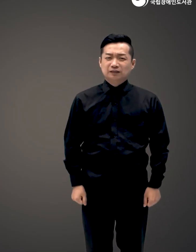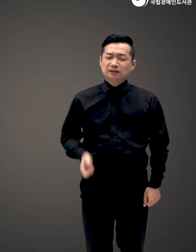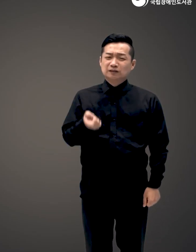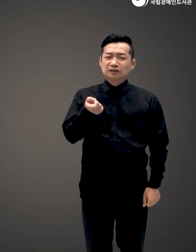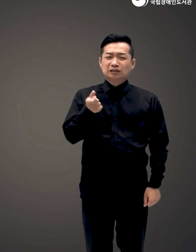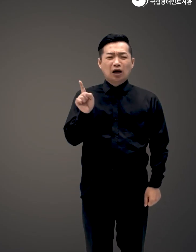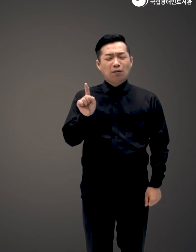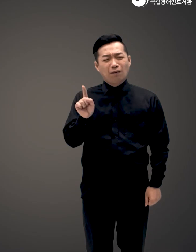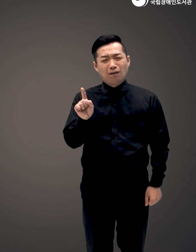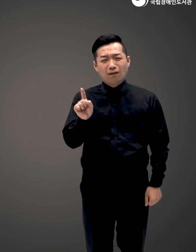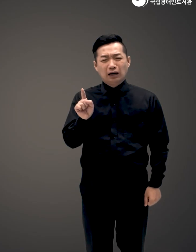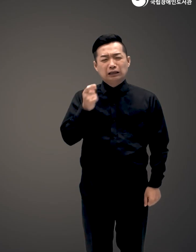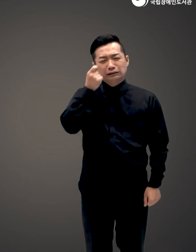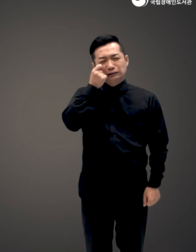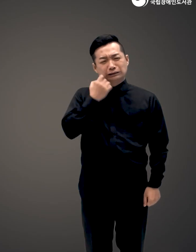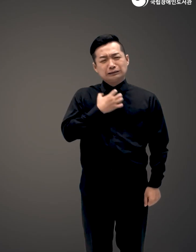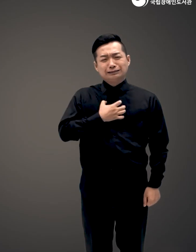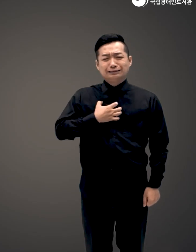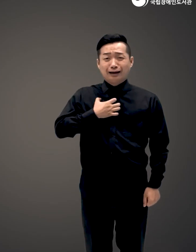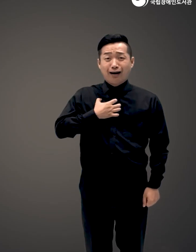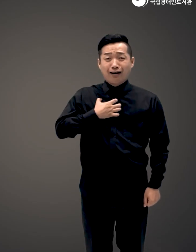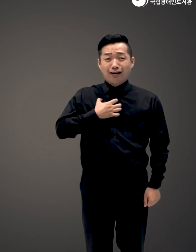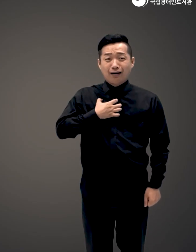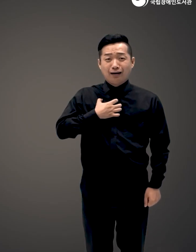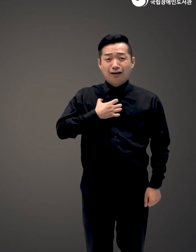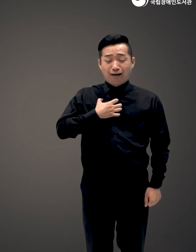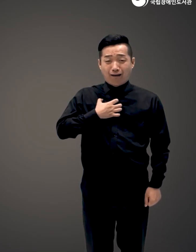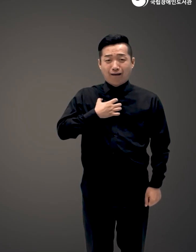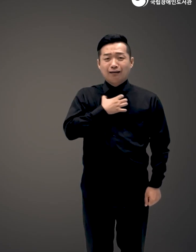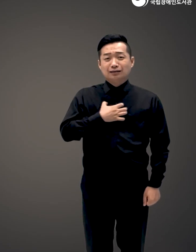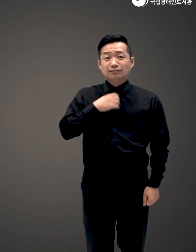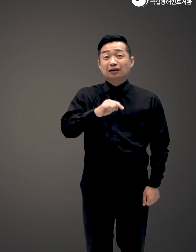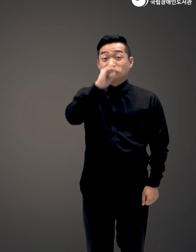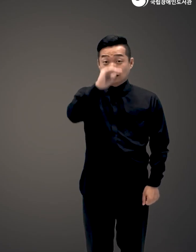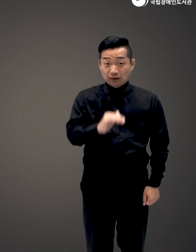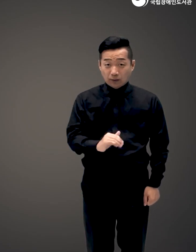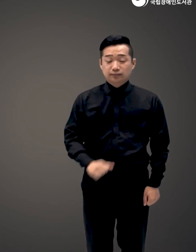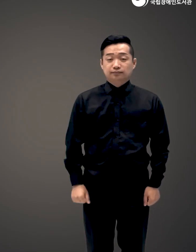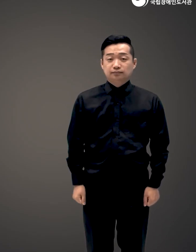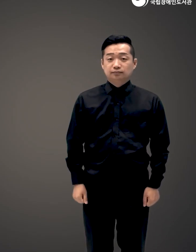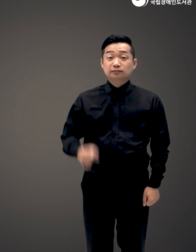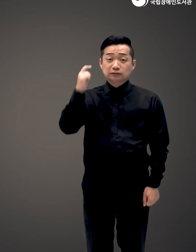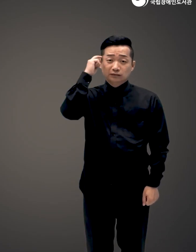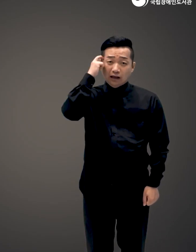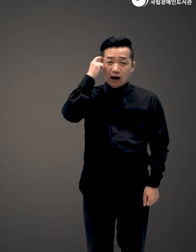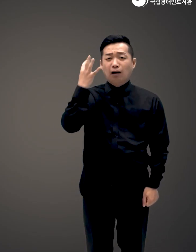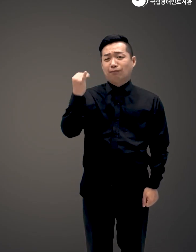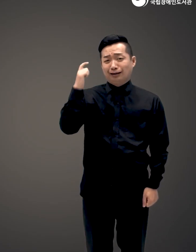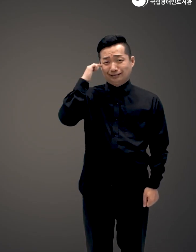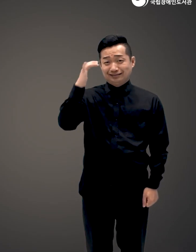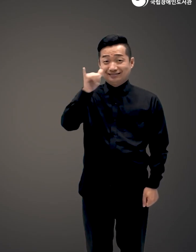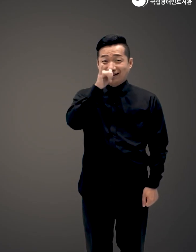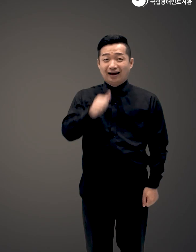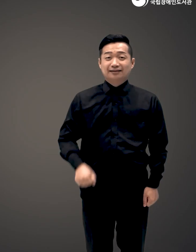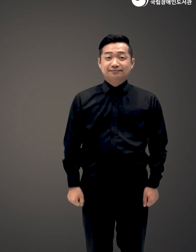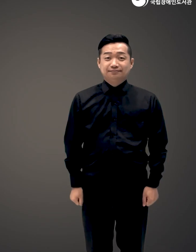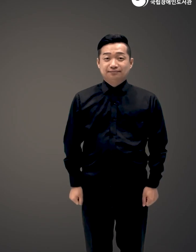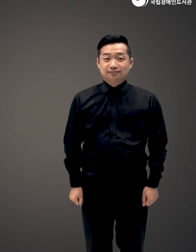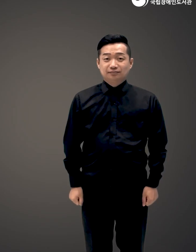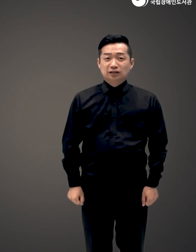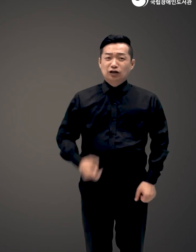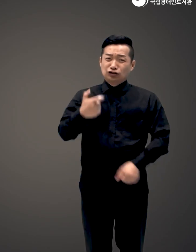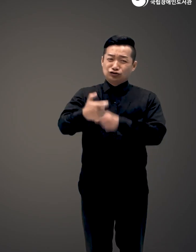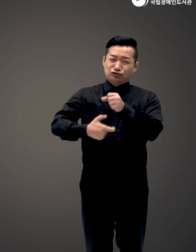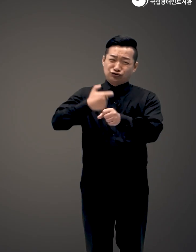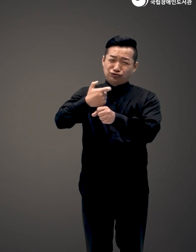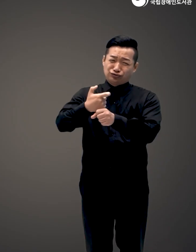하는데 약간 가슴 아픈 거? 슬픈 부분 이런 거가 조금 생각이 많이 나요.